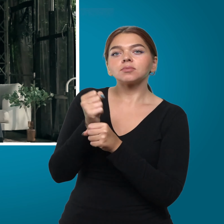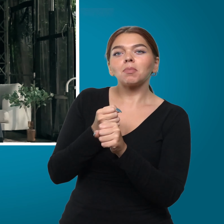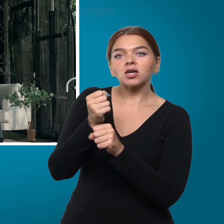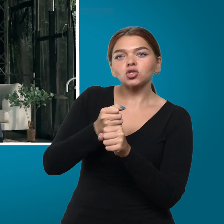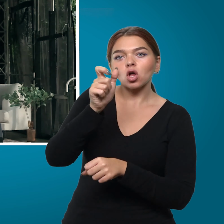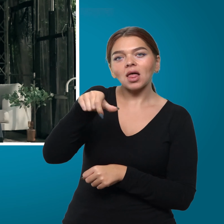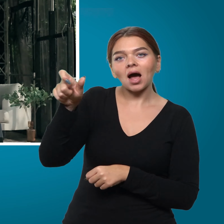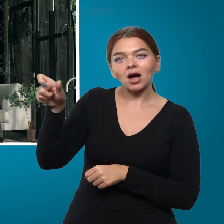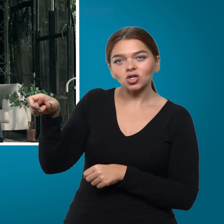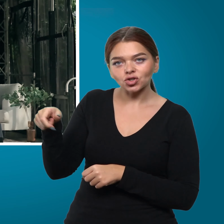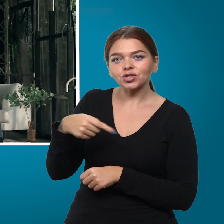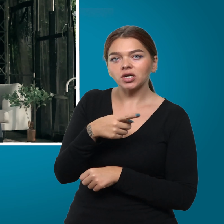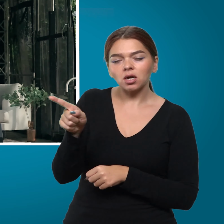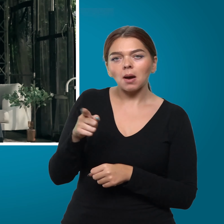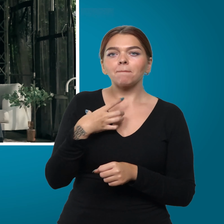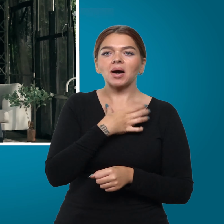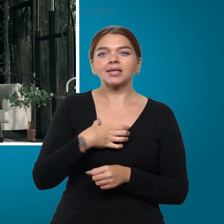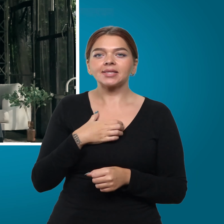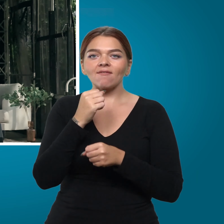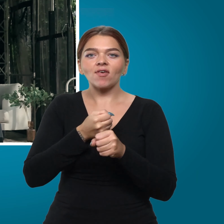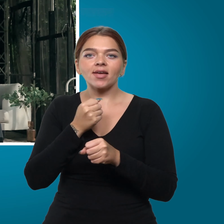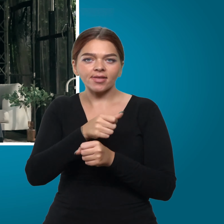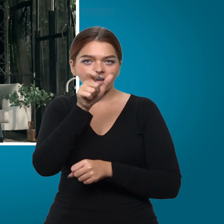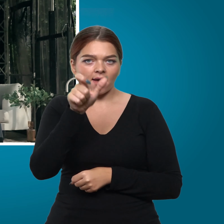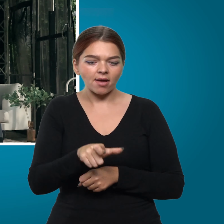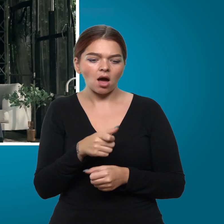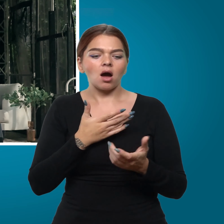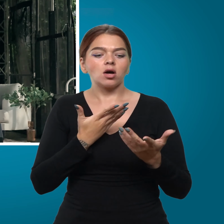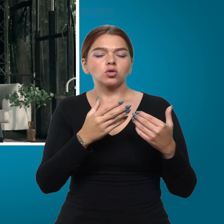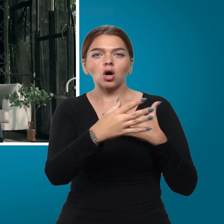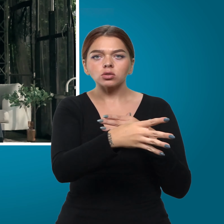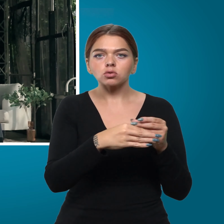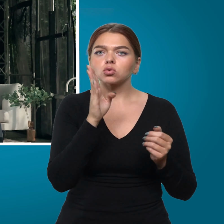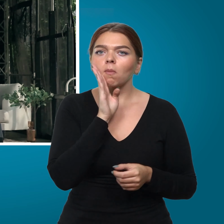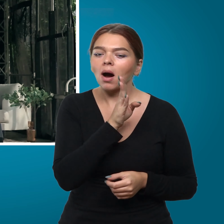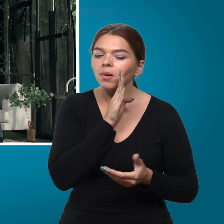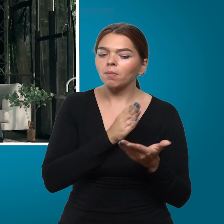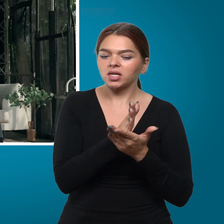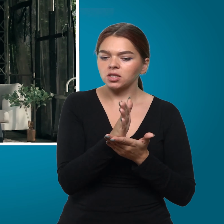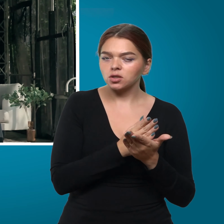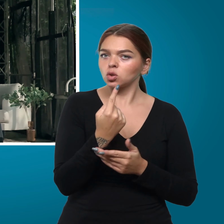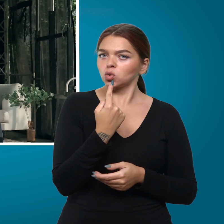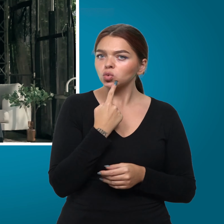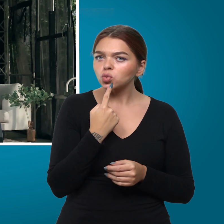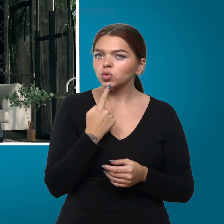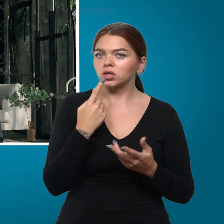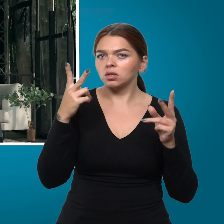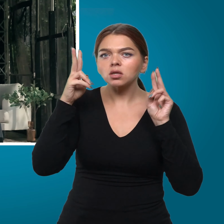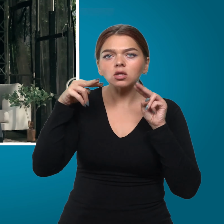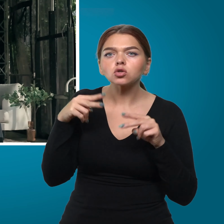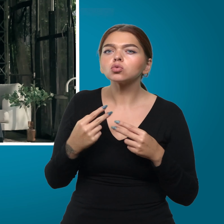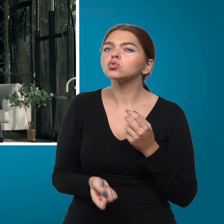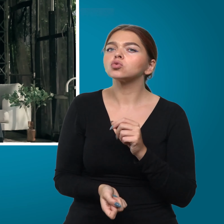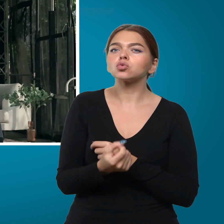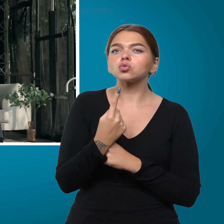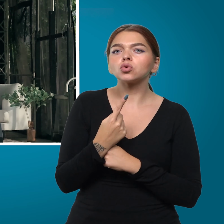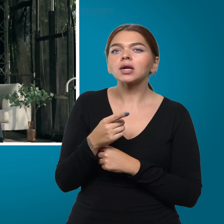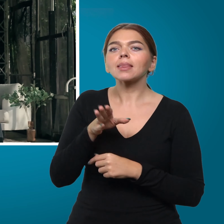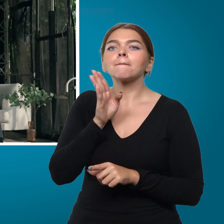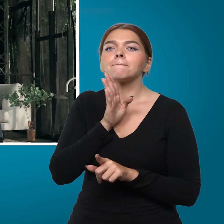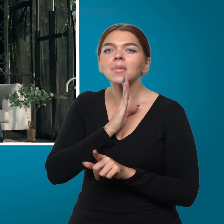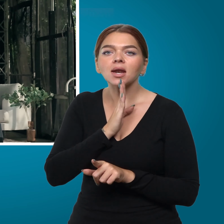patirtis, nu, pačios įvairiausios, ir tai irgi atsispindi ir kalboj, o jūsų personažai, nors